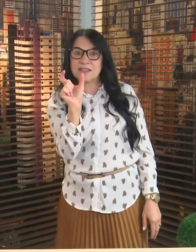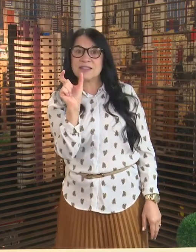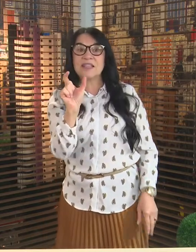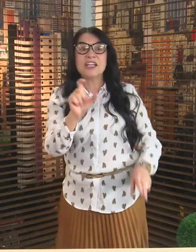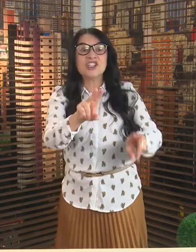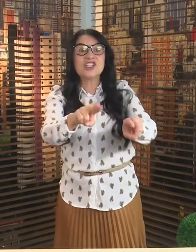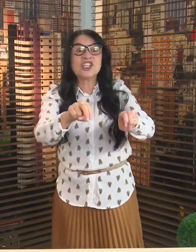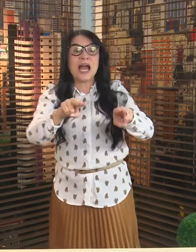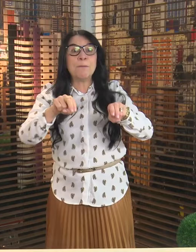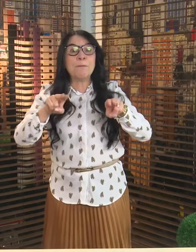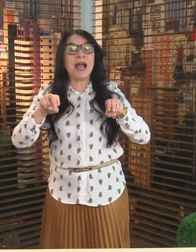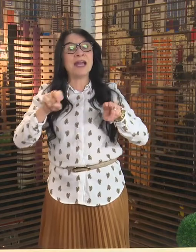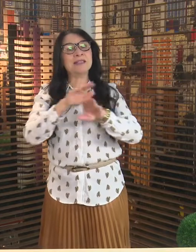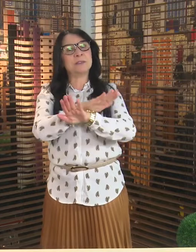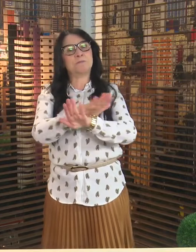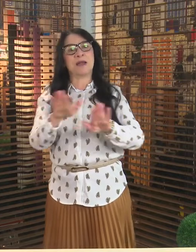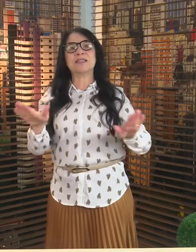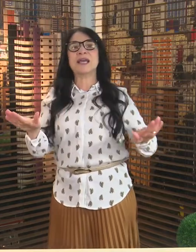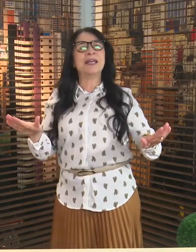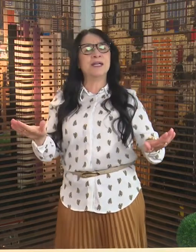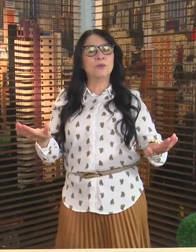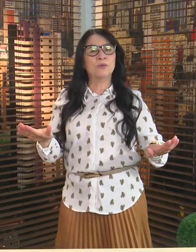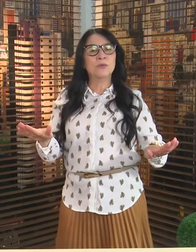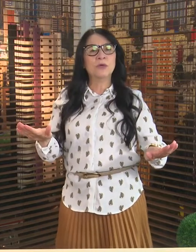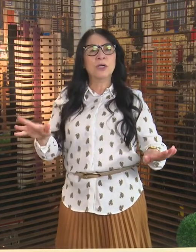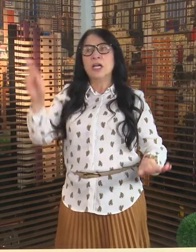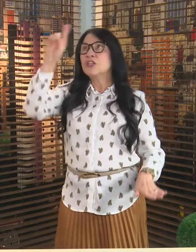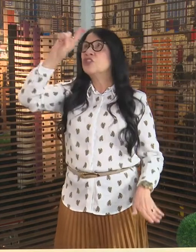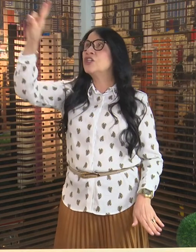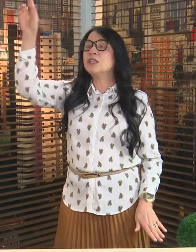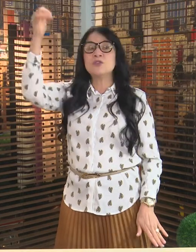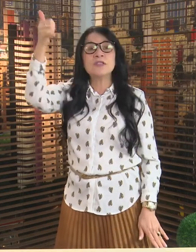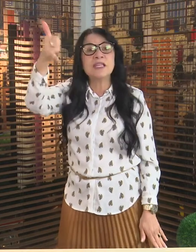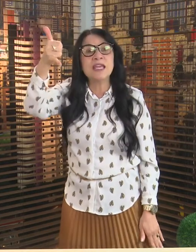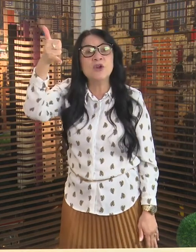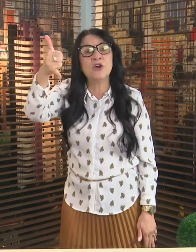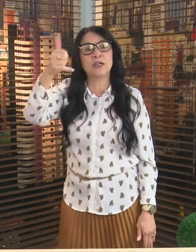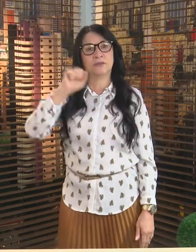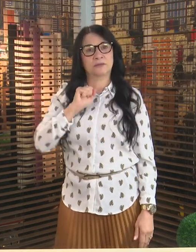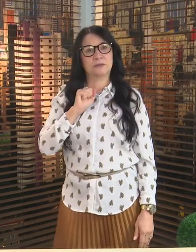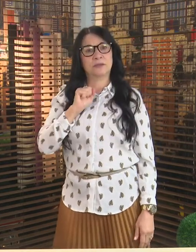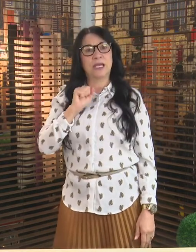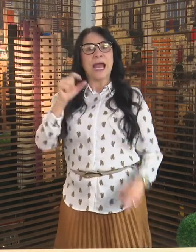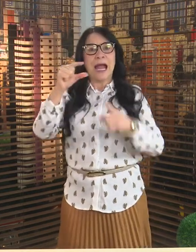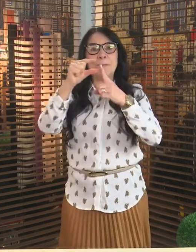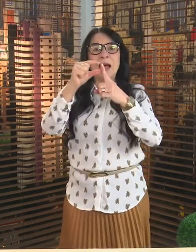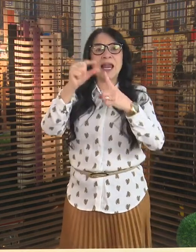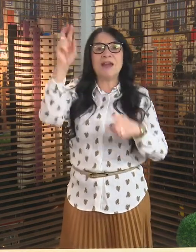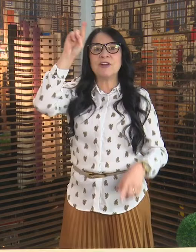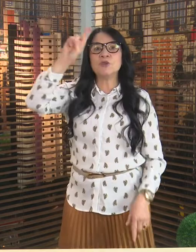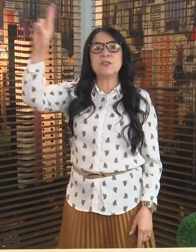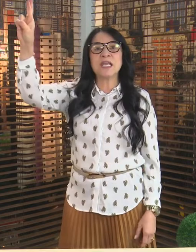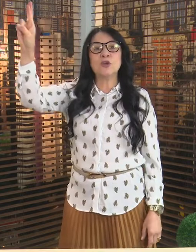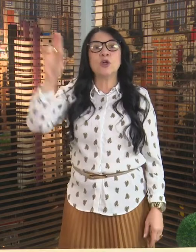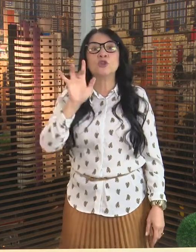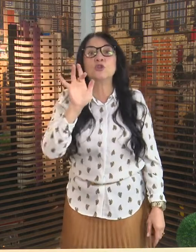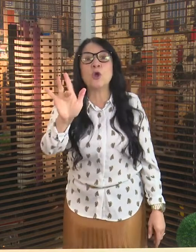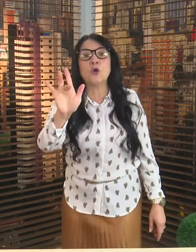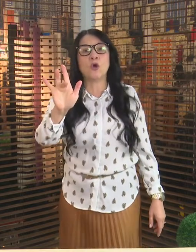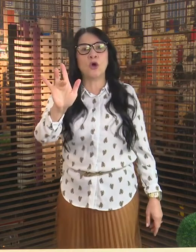palavras jamais passarão, diz o Senhor. A palavra do Senhor